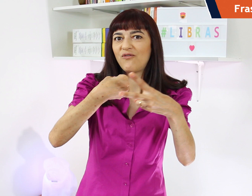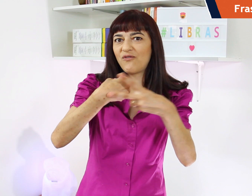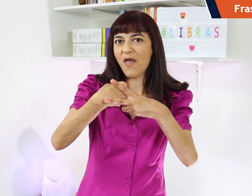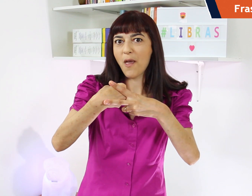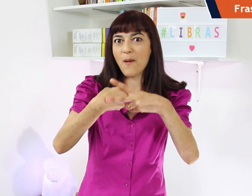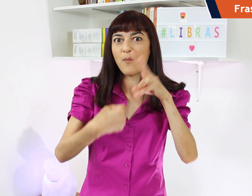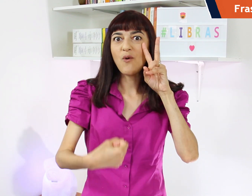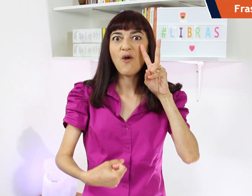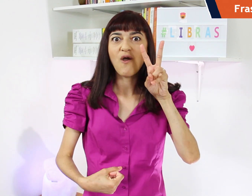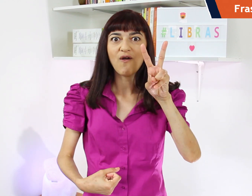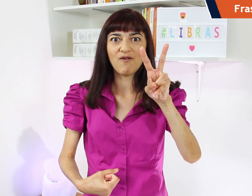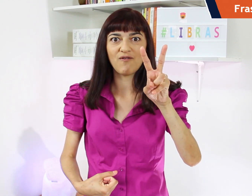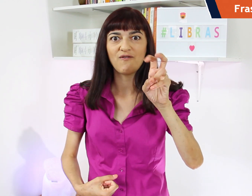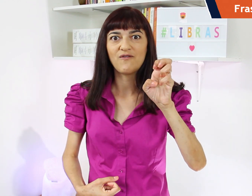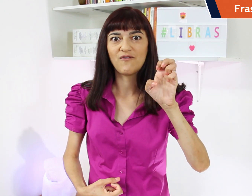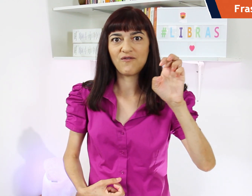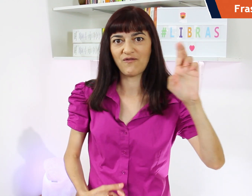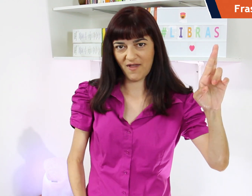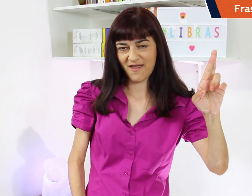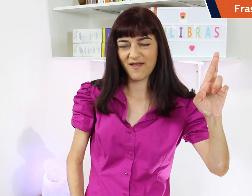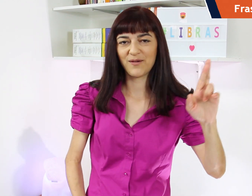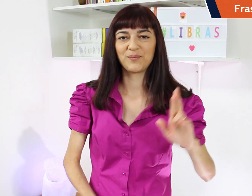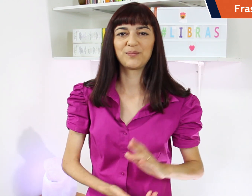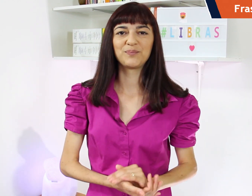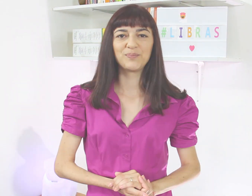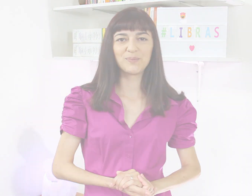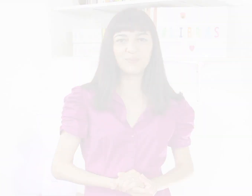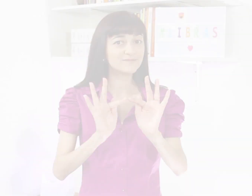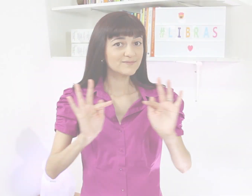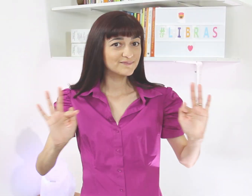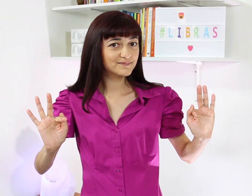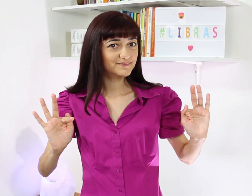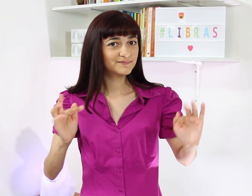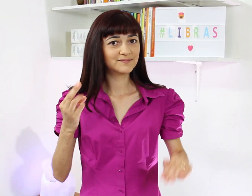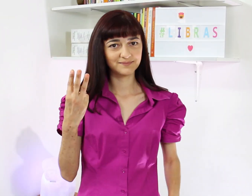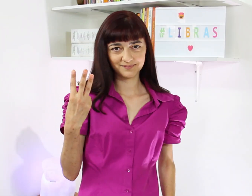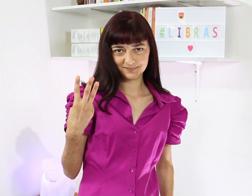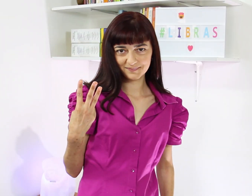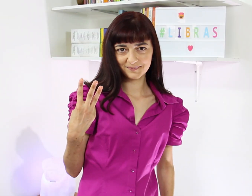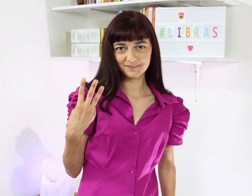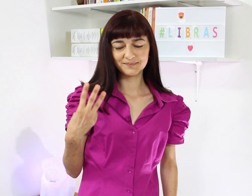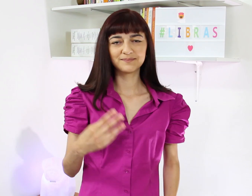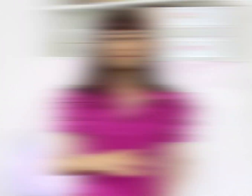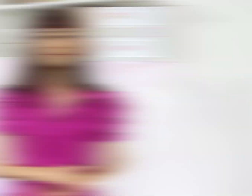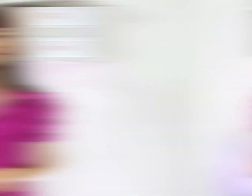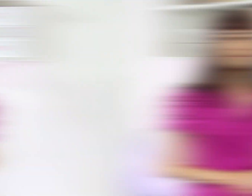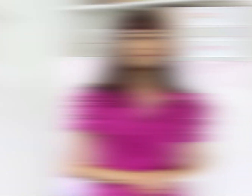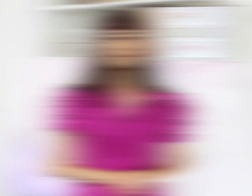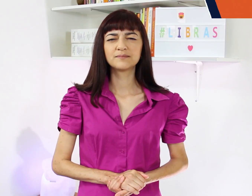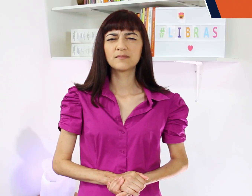atentos ao contexto, que o verbo ver ele tem diversos contextos. Vamos agora ver a frase 3.